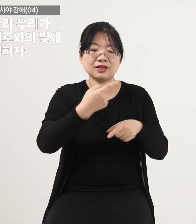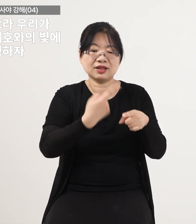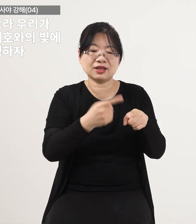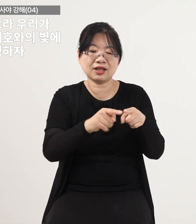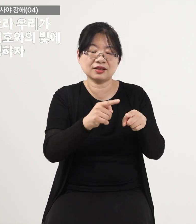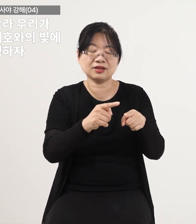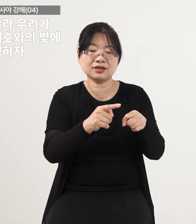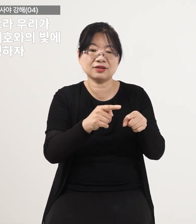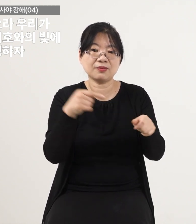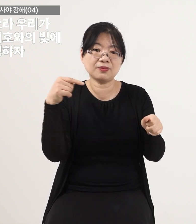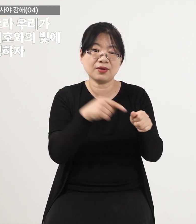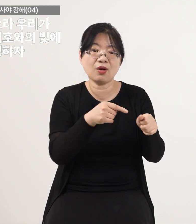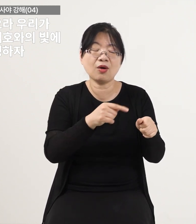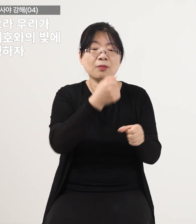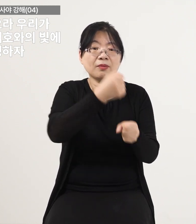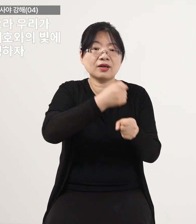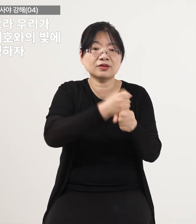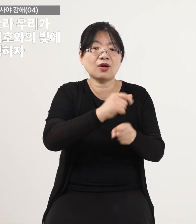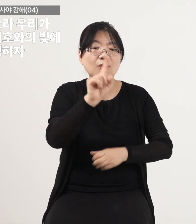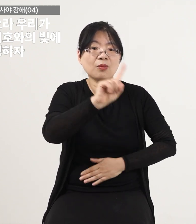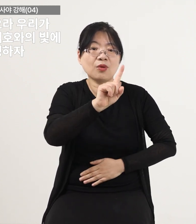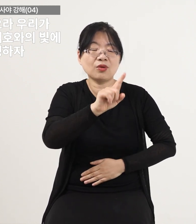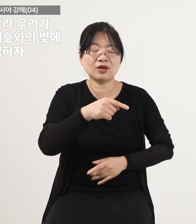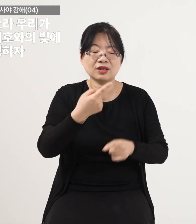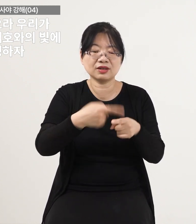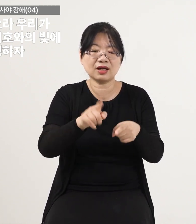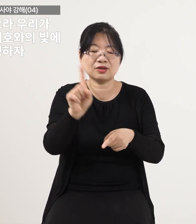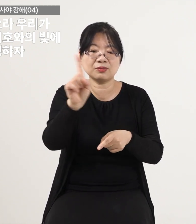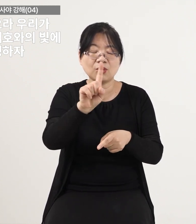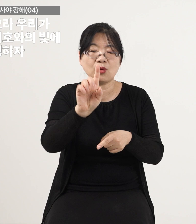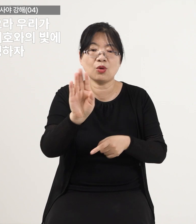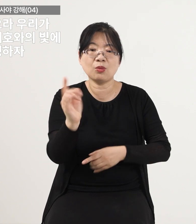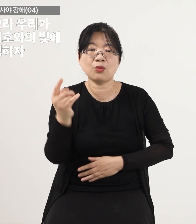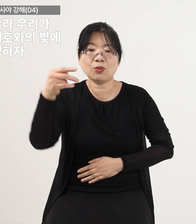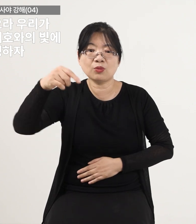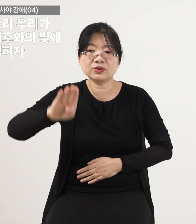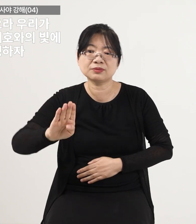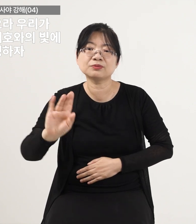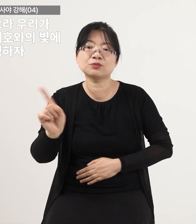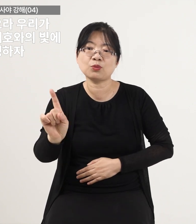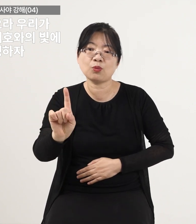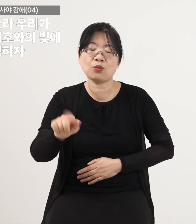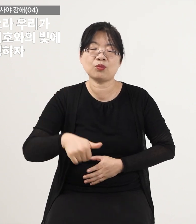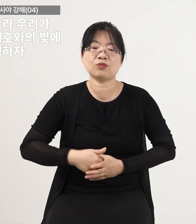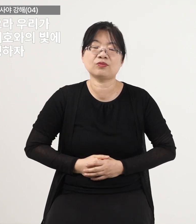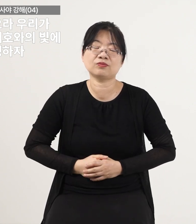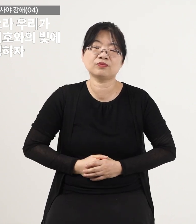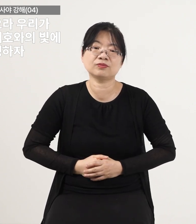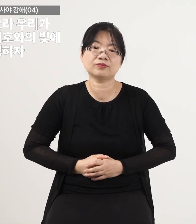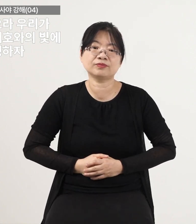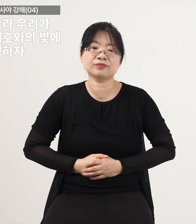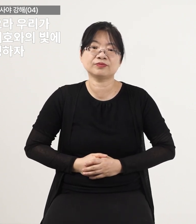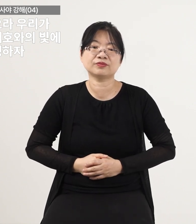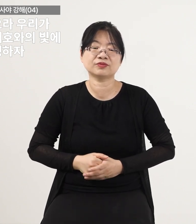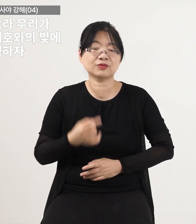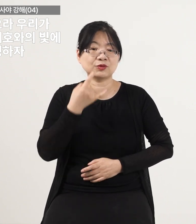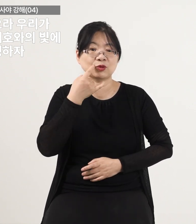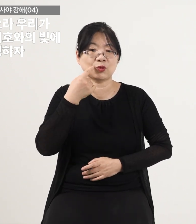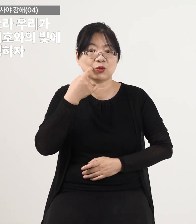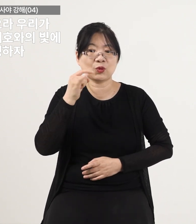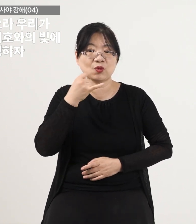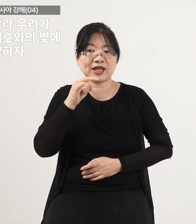쳐서 뭘 만들어요? 칼은 뭐고 보습은 뭐예요? 자, 제가 노량진에